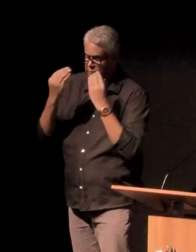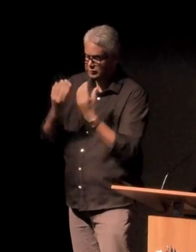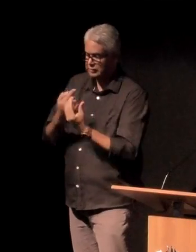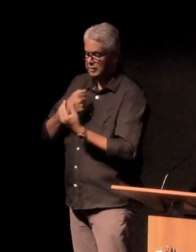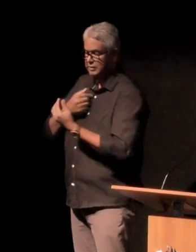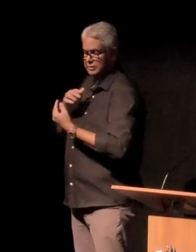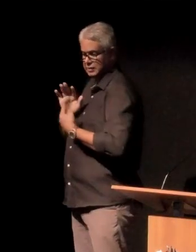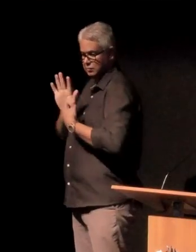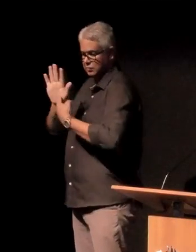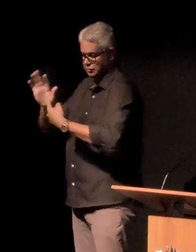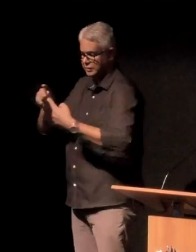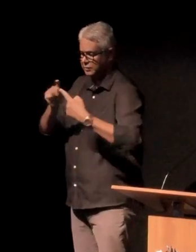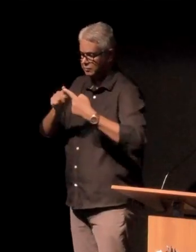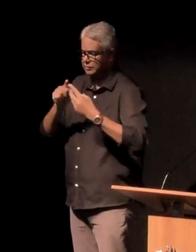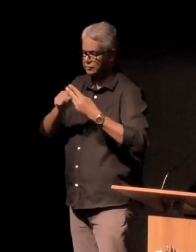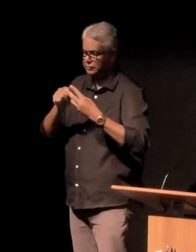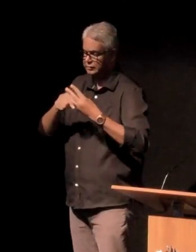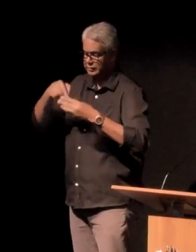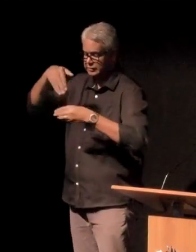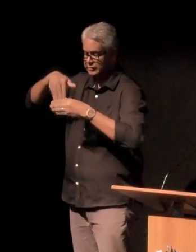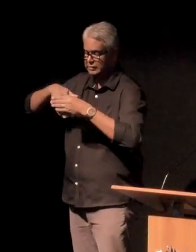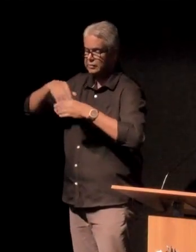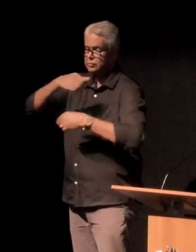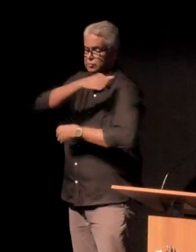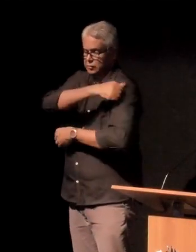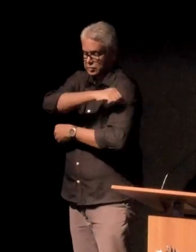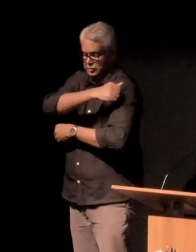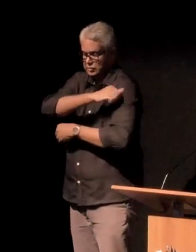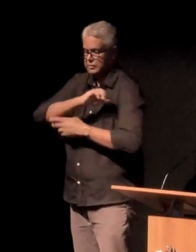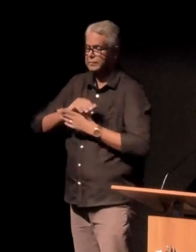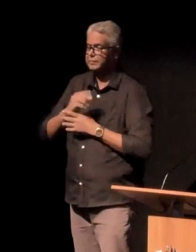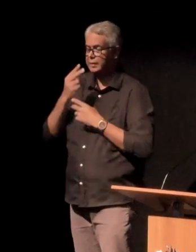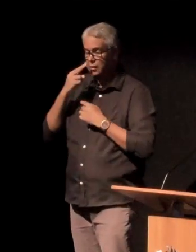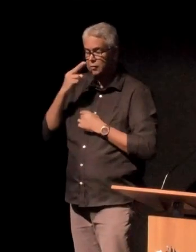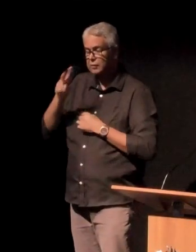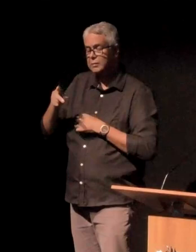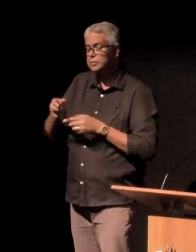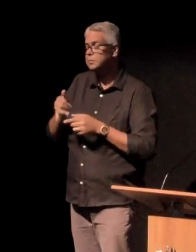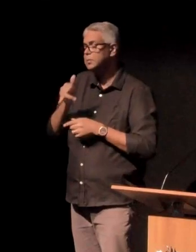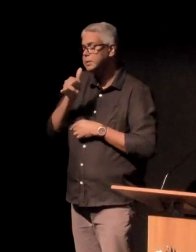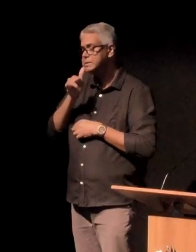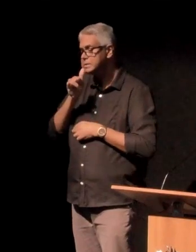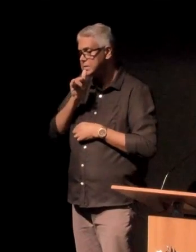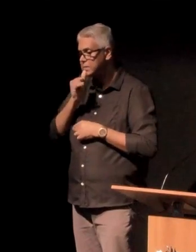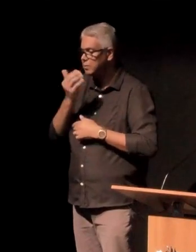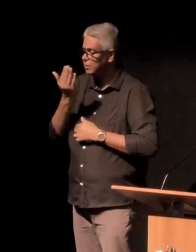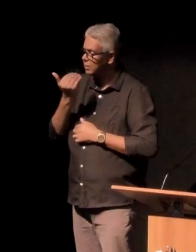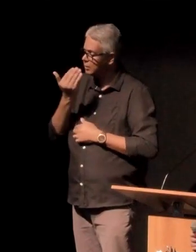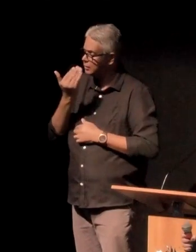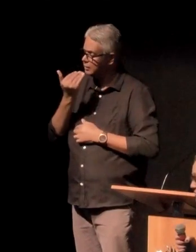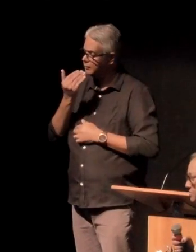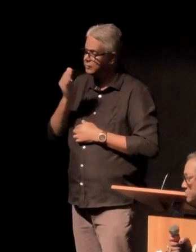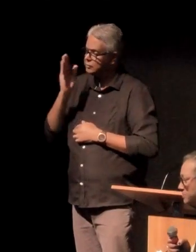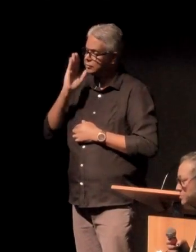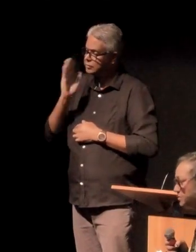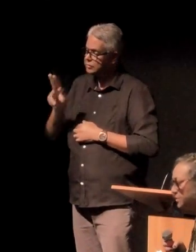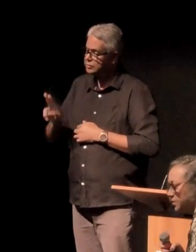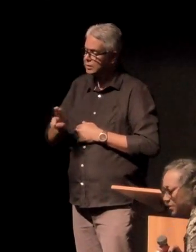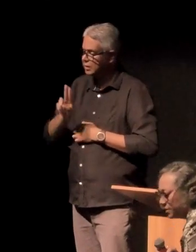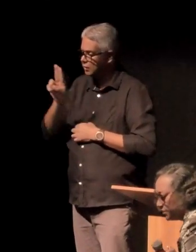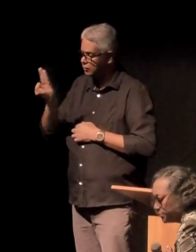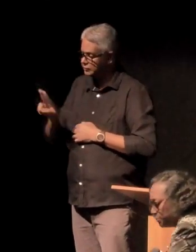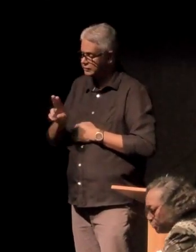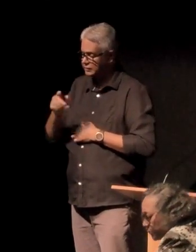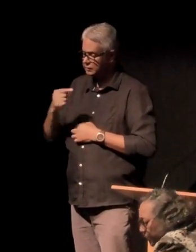nessas três comunidades aqui dentro da cidade né a gente vê por exemplo é alimentos que fazem parte da nossa alimentação ou já